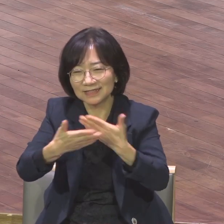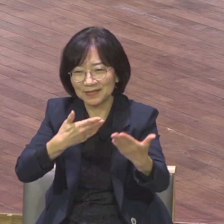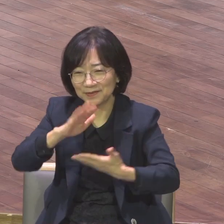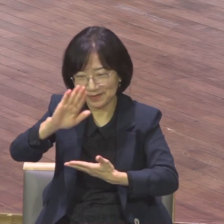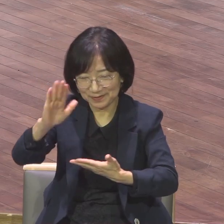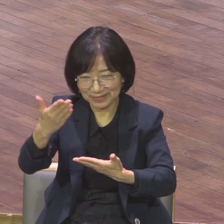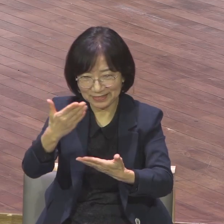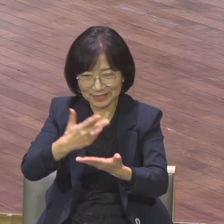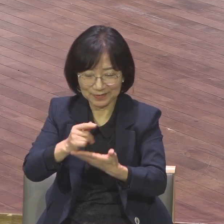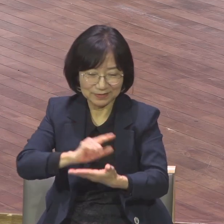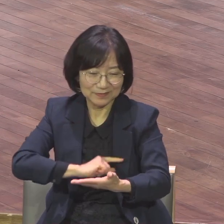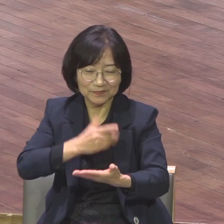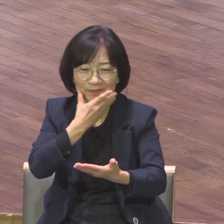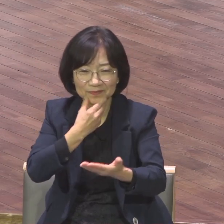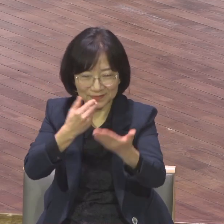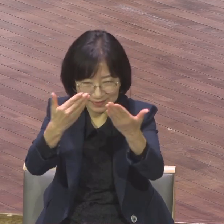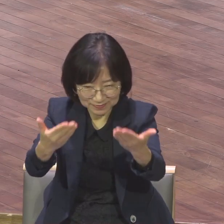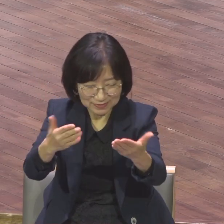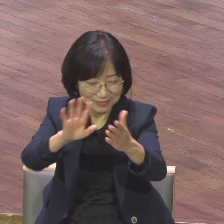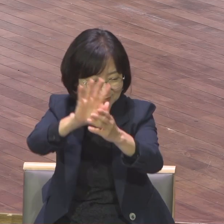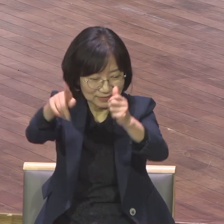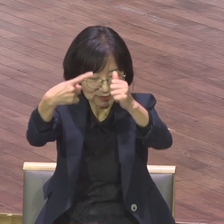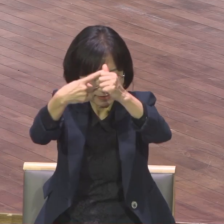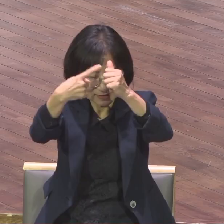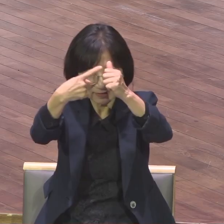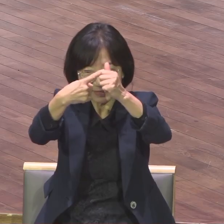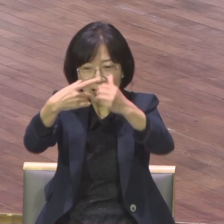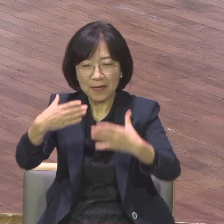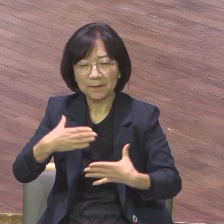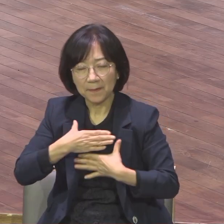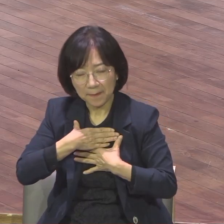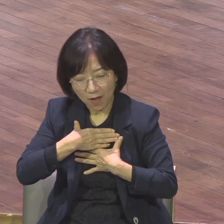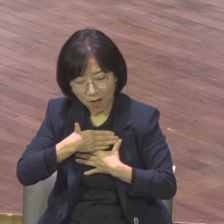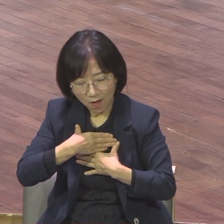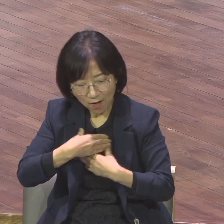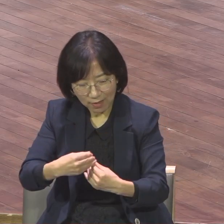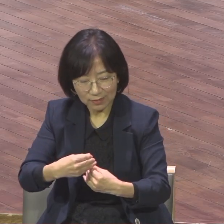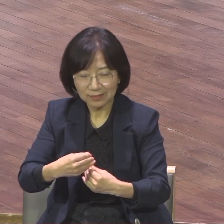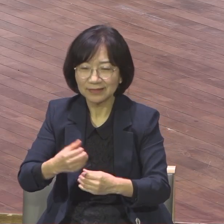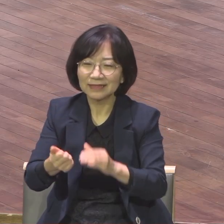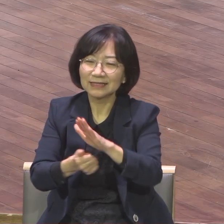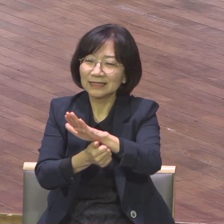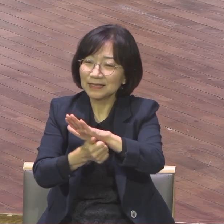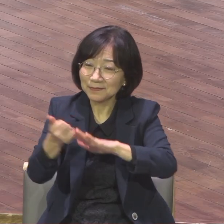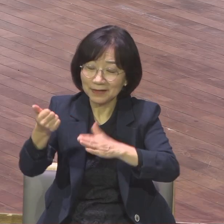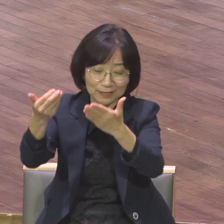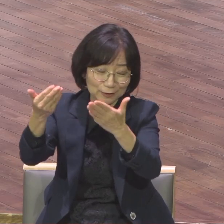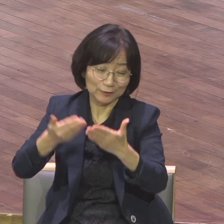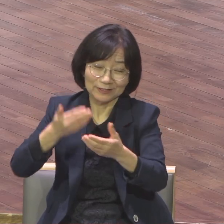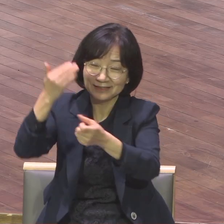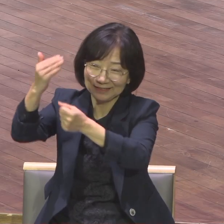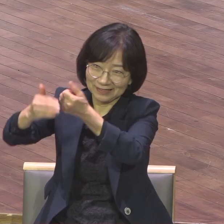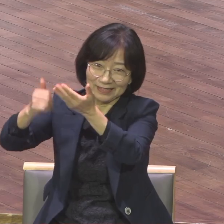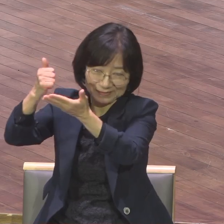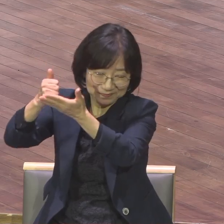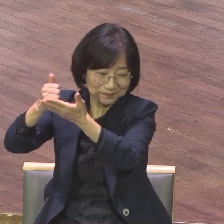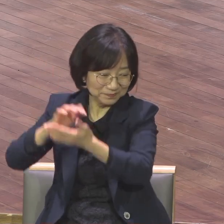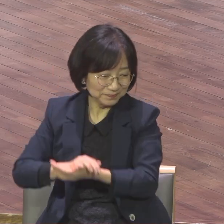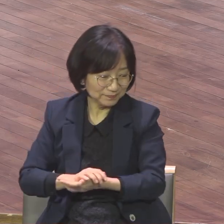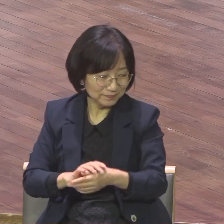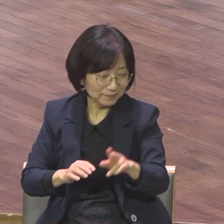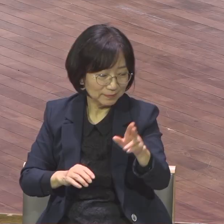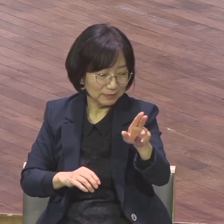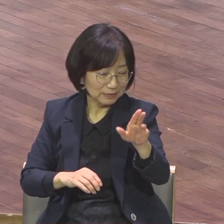주님으로 축복합니다. 그럼 첫째로 평안과 희망을 주는 하나님이십니다. 10절 봅니다. 여호와께서 이와